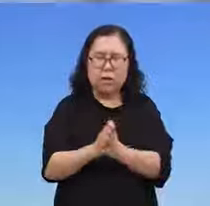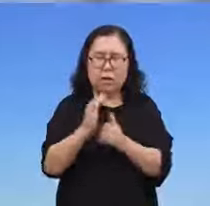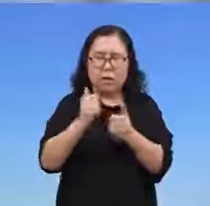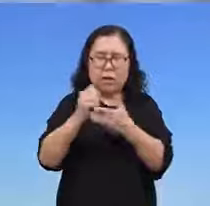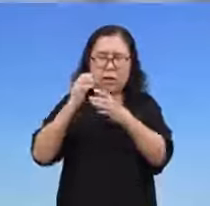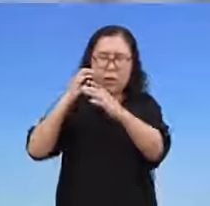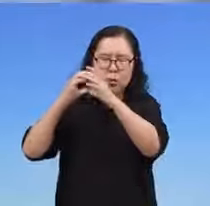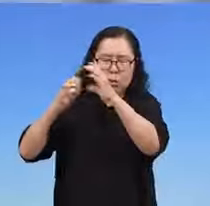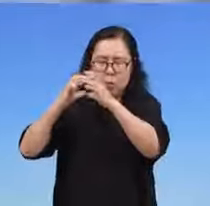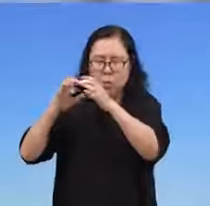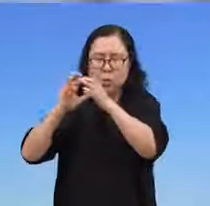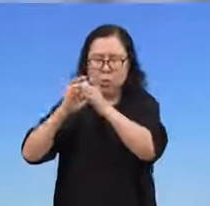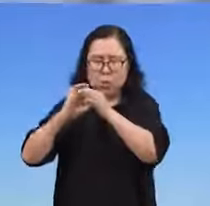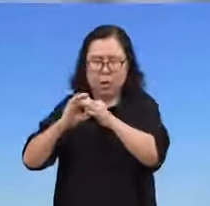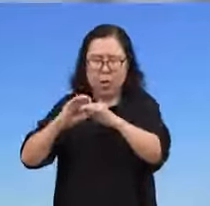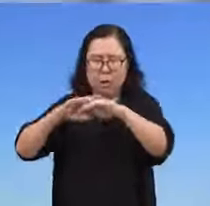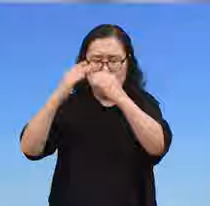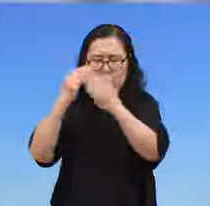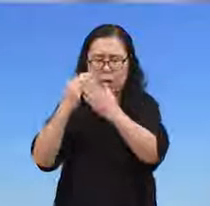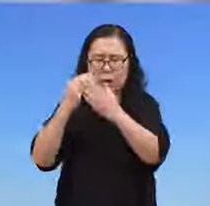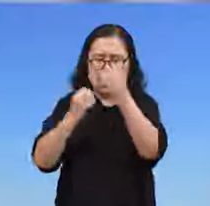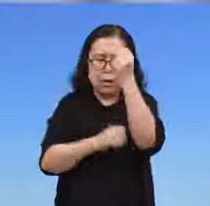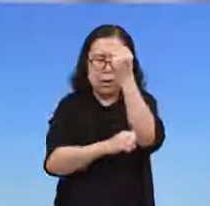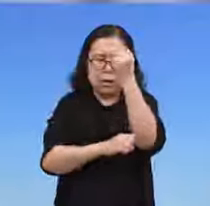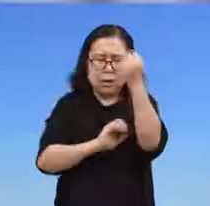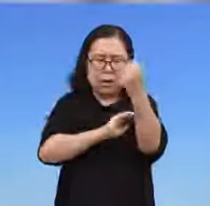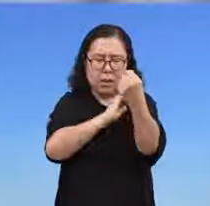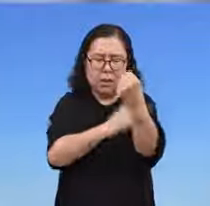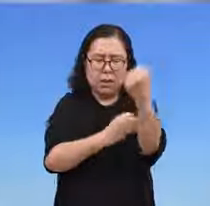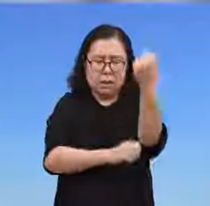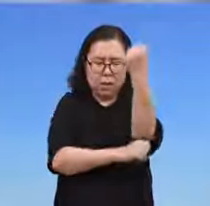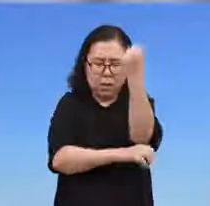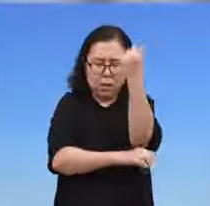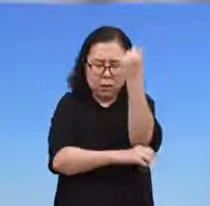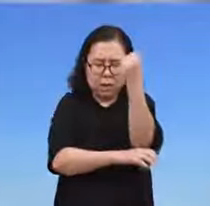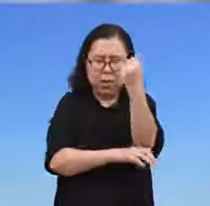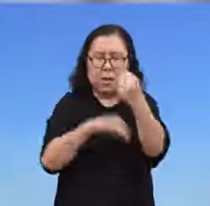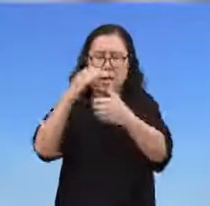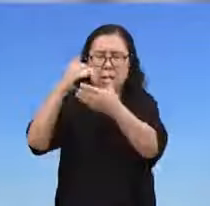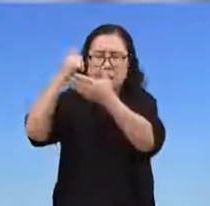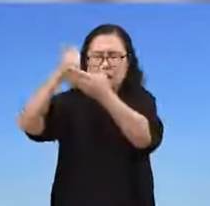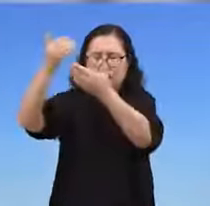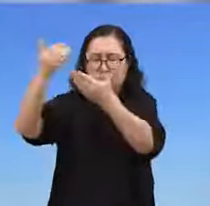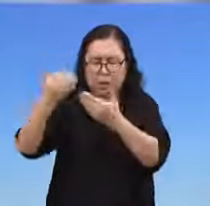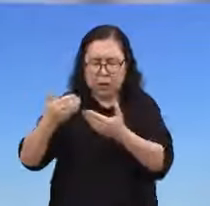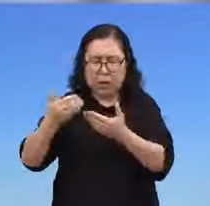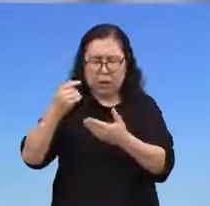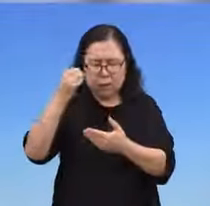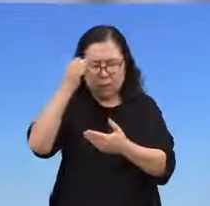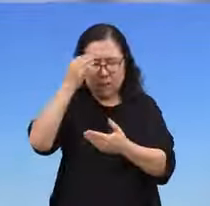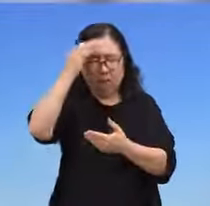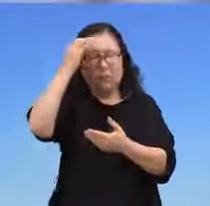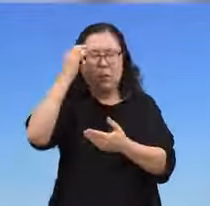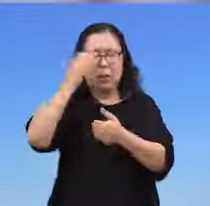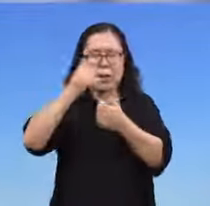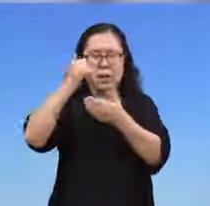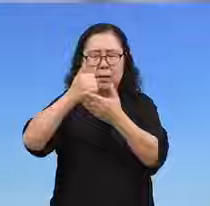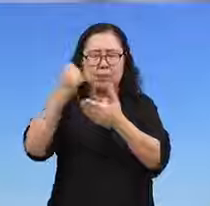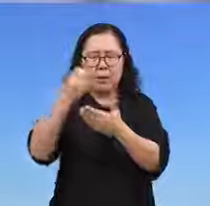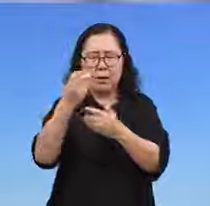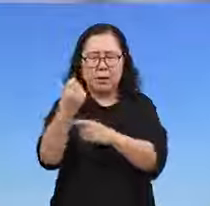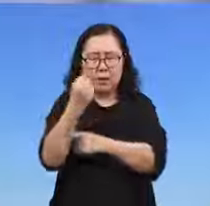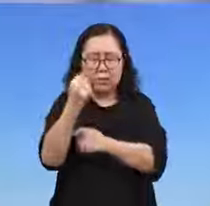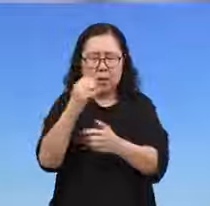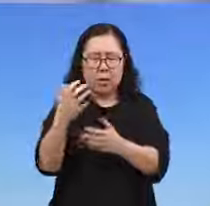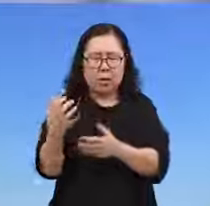이 모든 능력의 원천은 나로부터 나오는 것이 아니라 하나님으로부터 나온다는 사실을 인식하고 하나님 다시